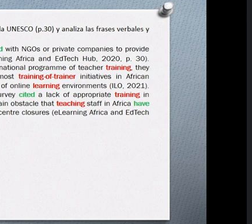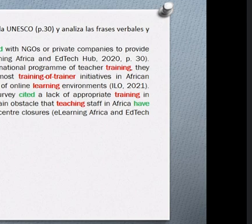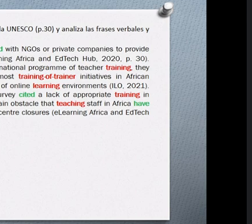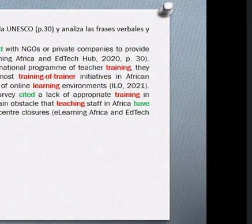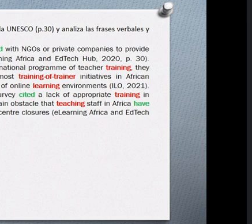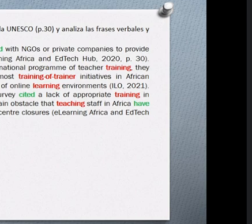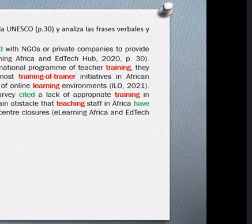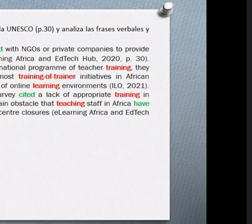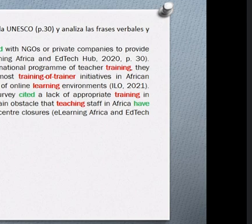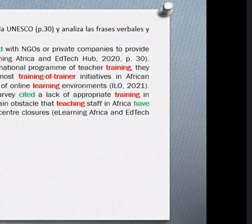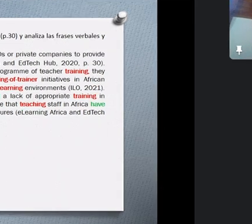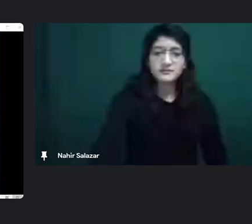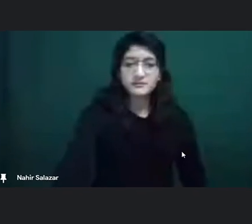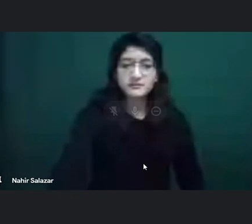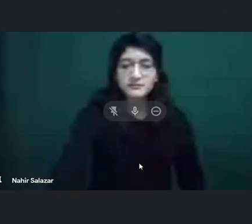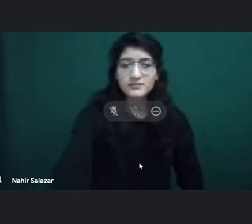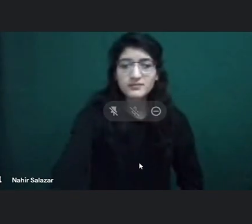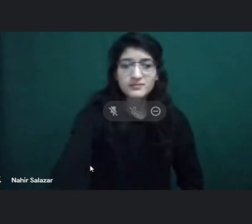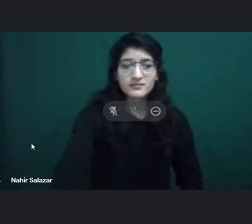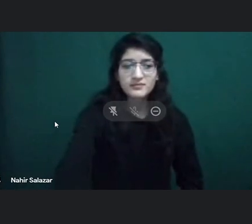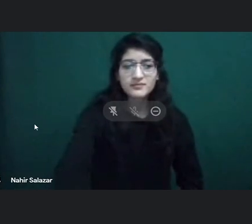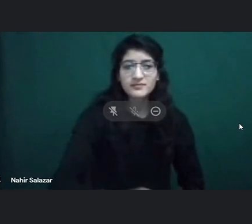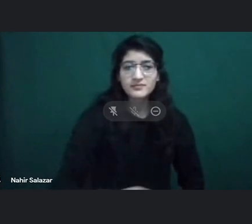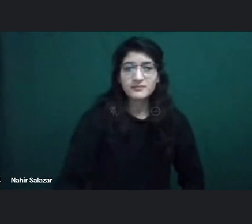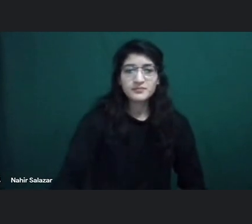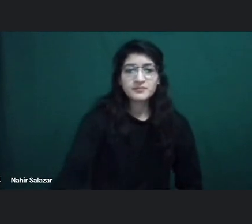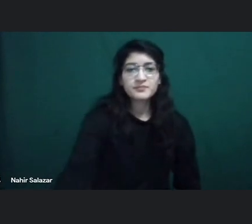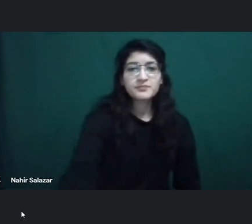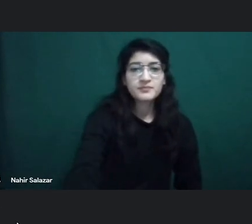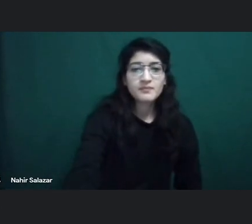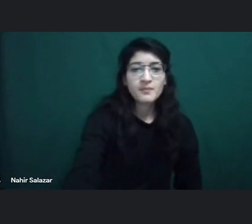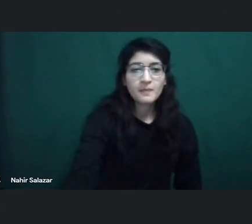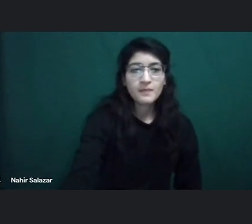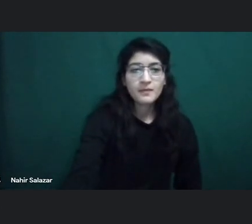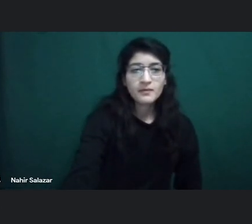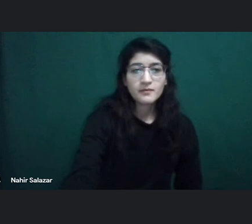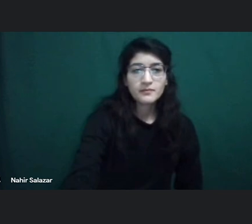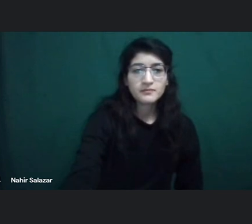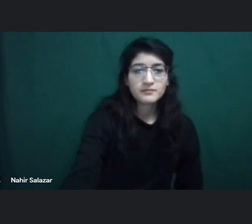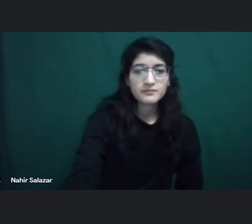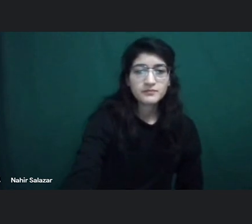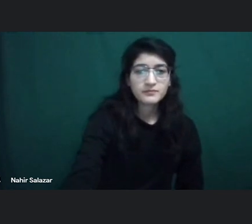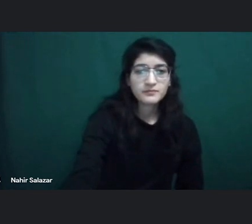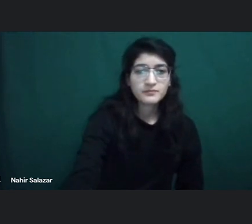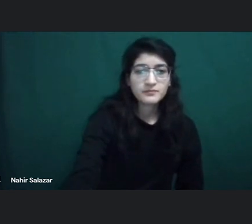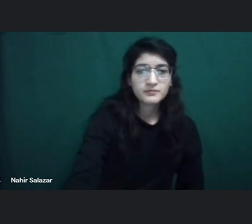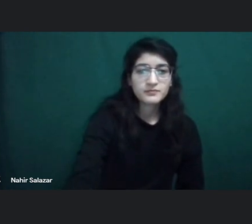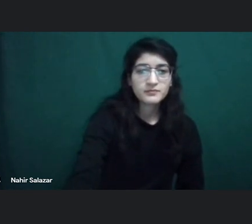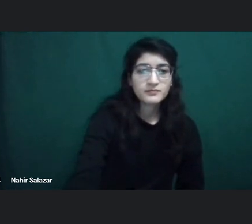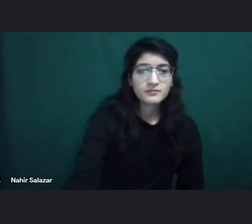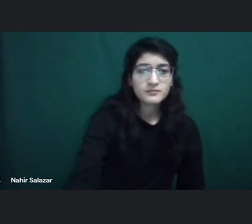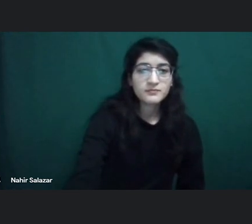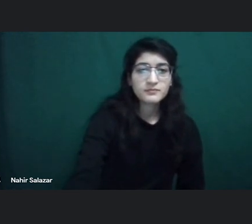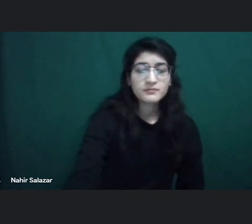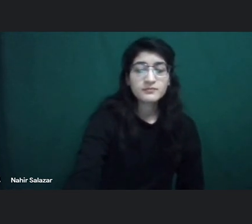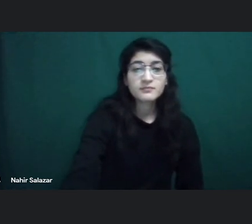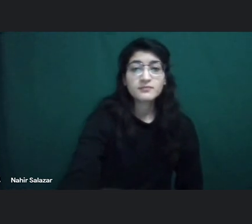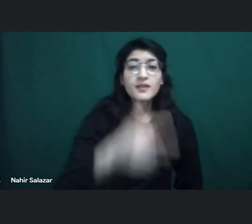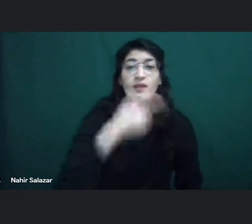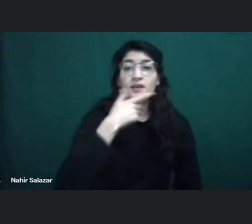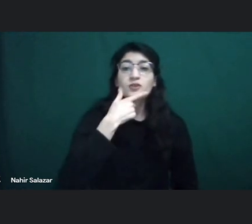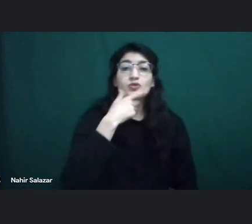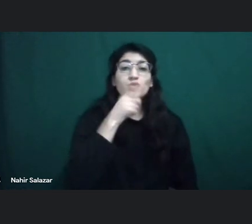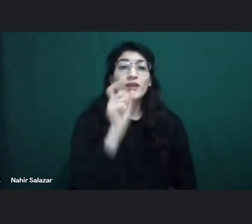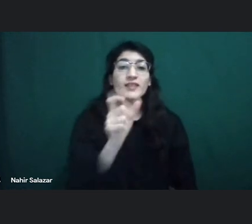Acá. Bien. Sustantivo núcleo. Muy bien. ¿Sí? Porque sería como si es sustantivo.